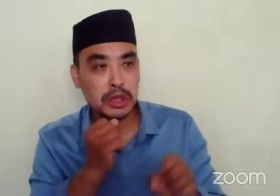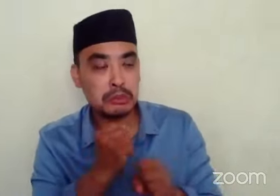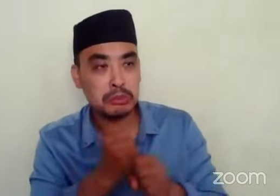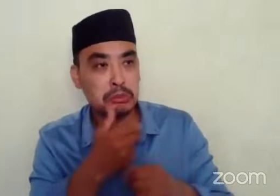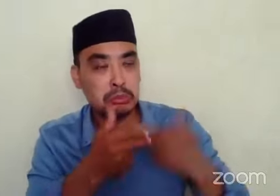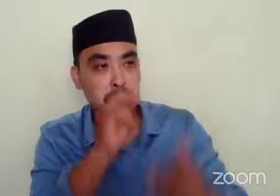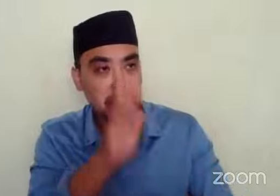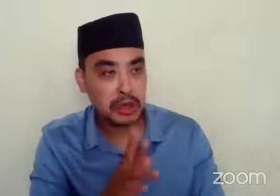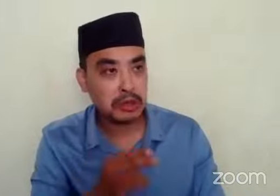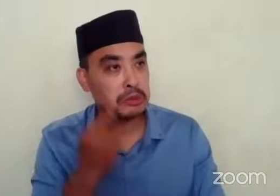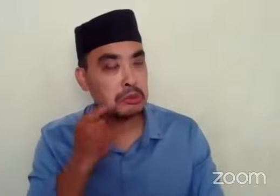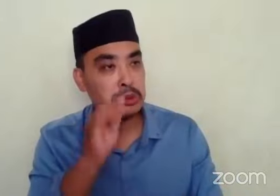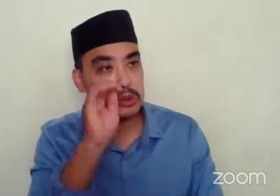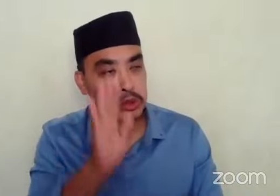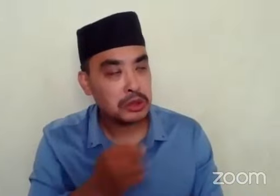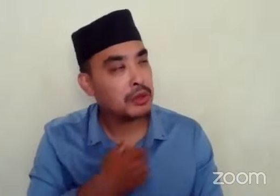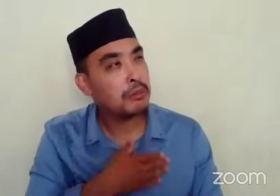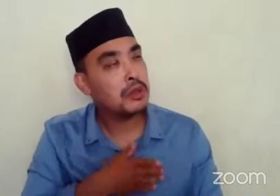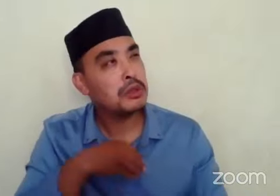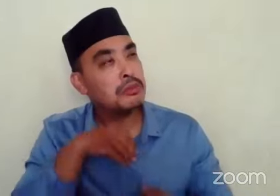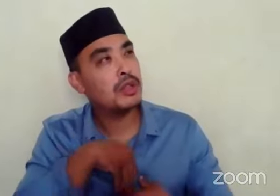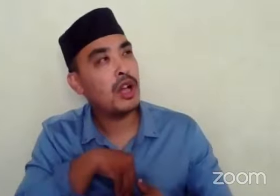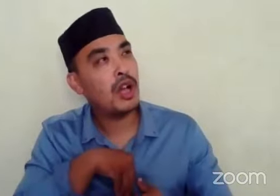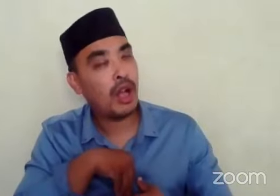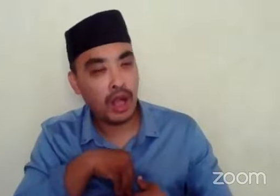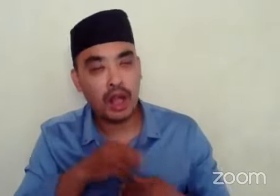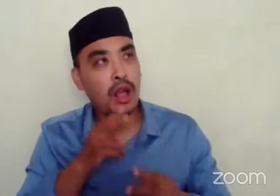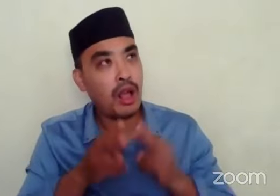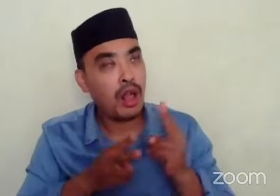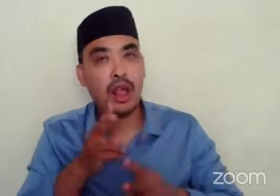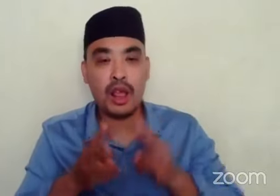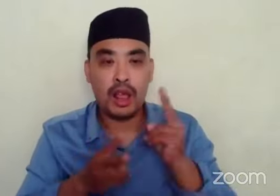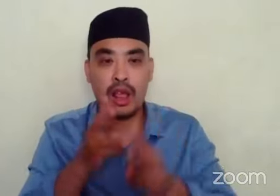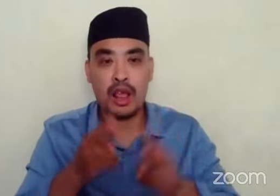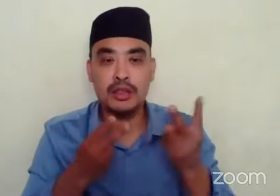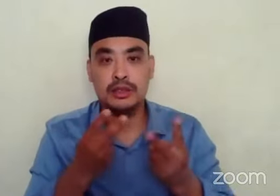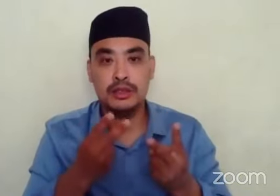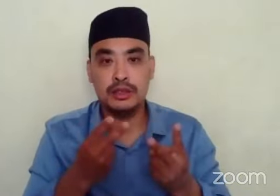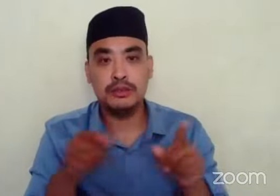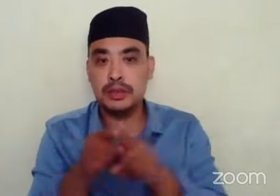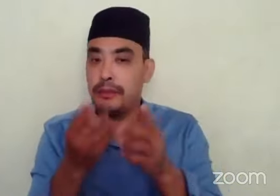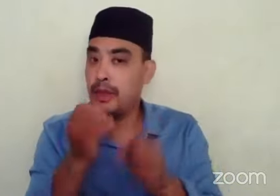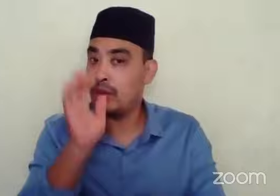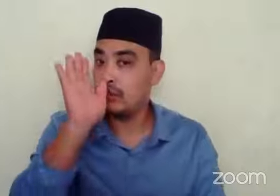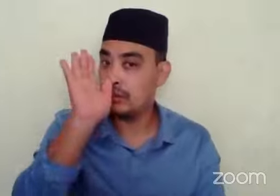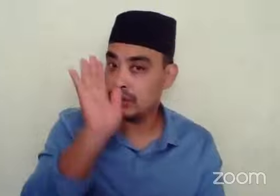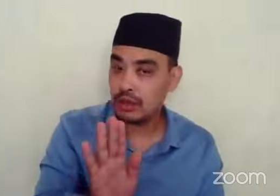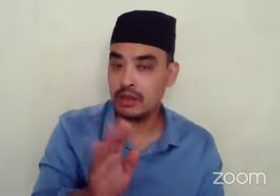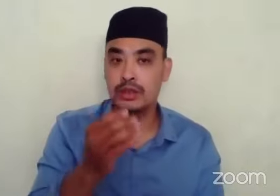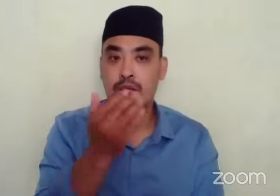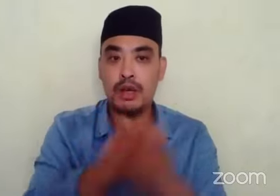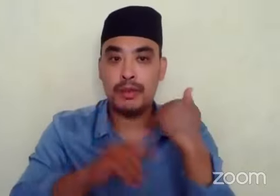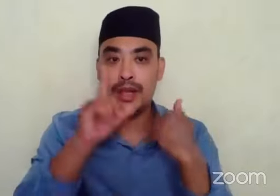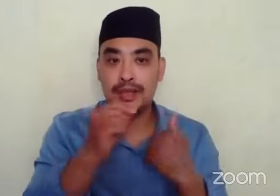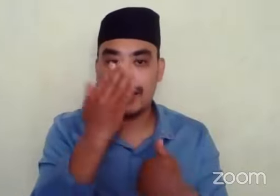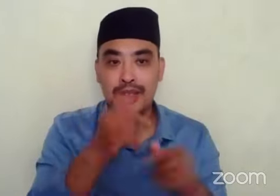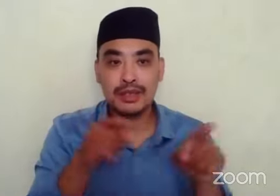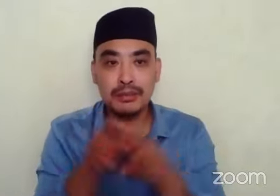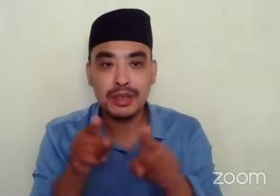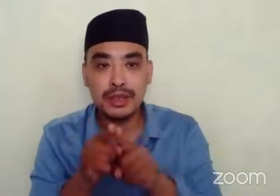चाहिँ आफ्नो मनमा यस्ता कुराहरू चाहिँ आउने गरेको पाइन्छ। र अपाङ्गताको कारणले आफूमा